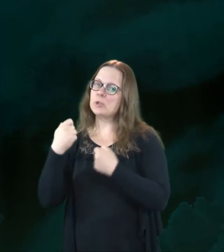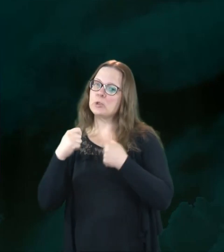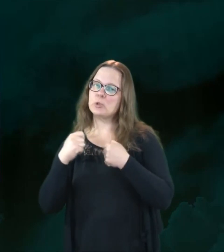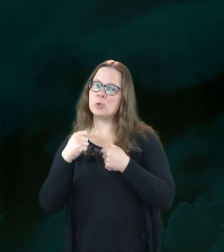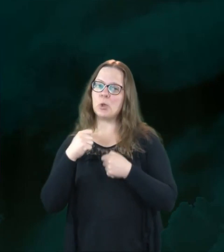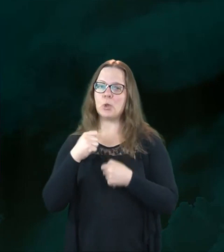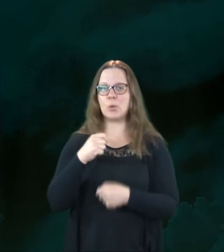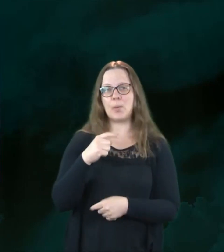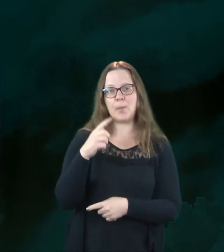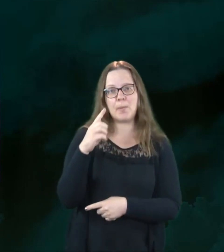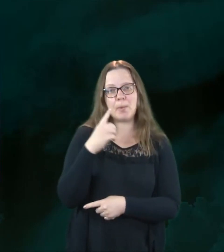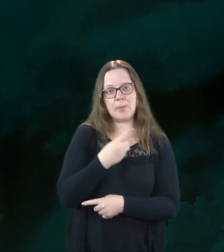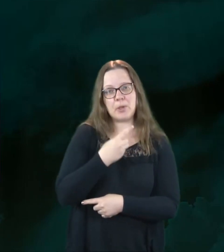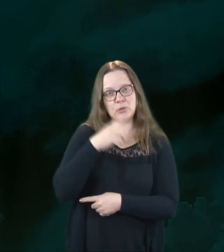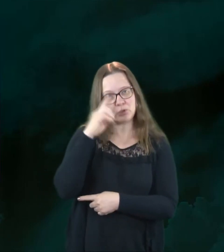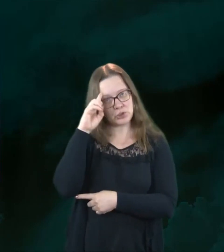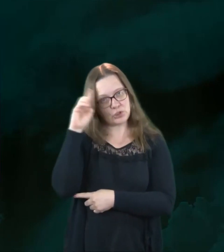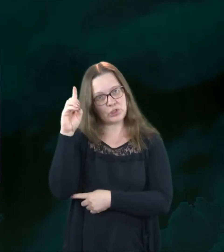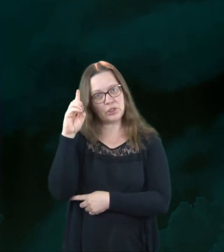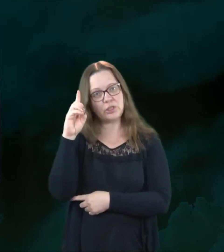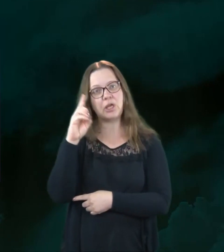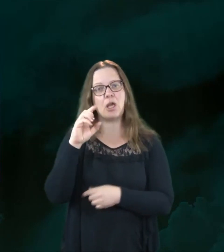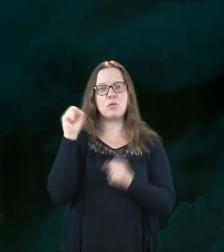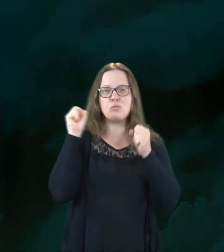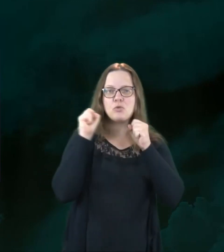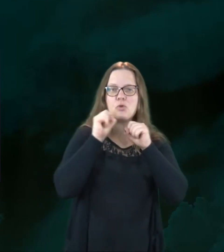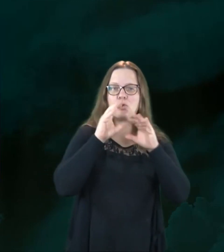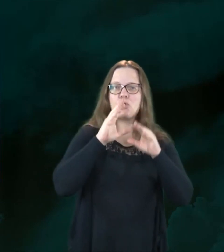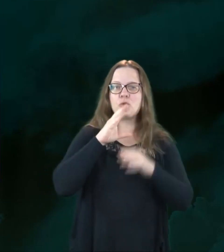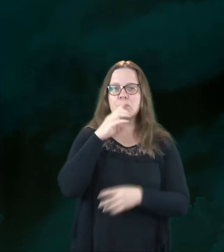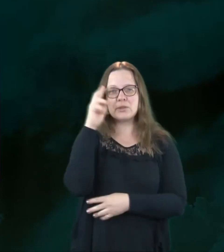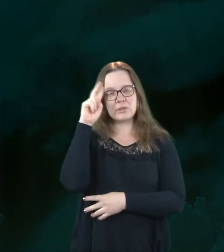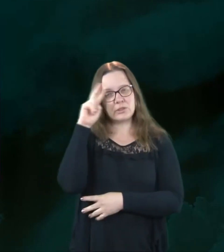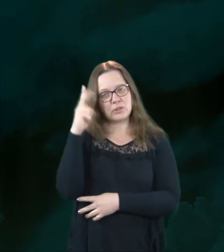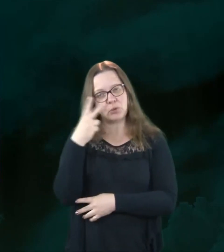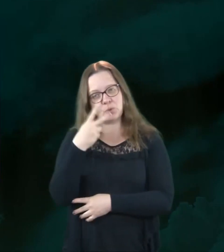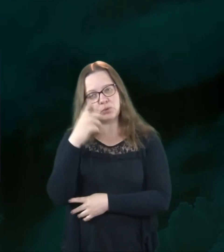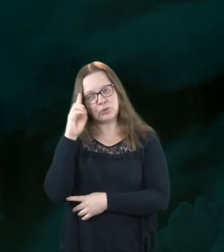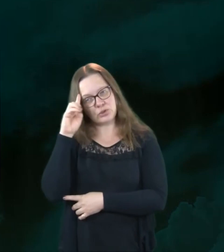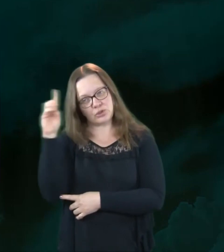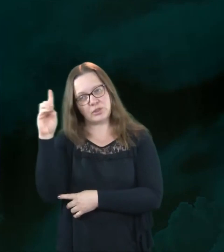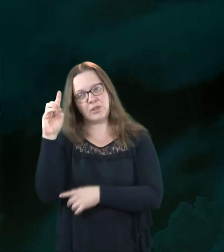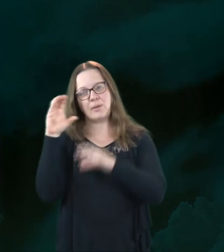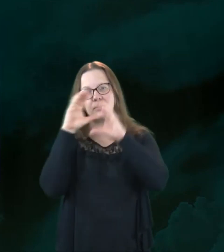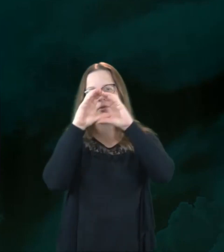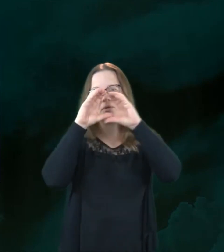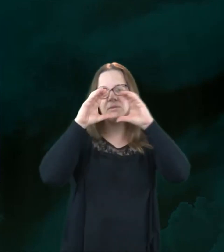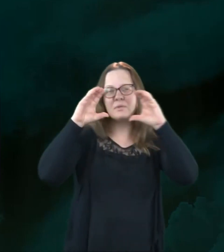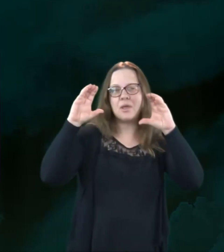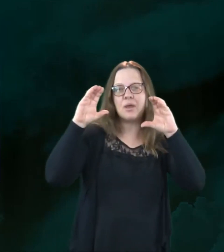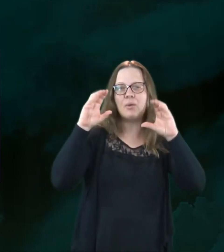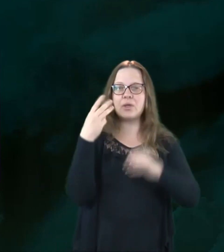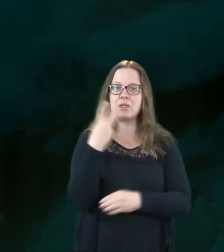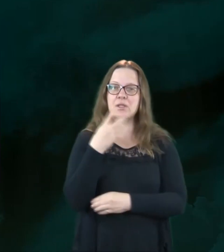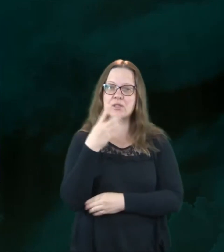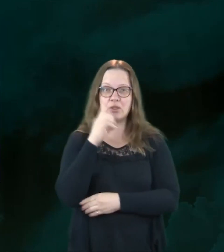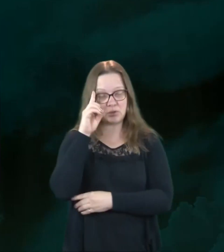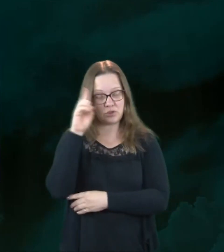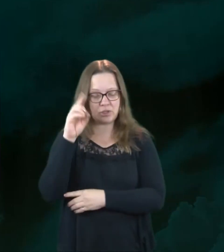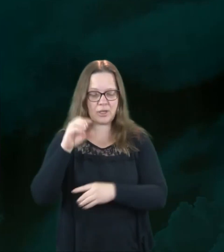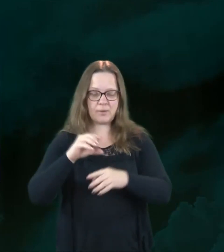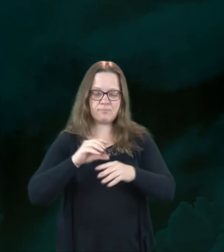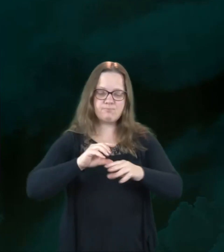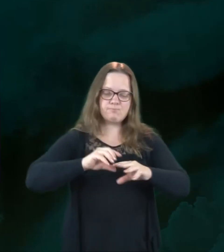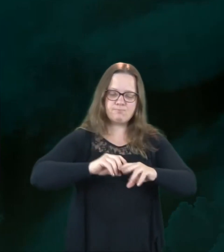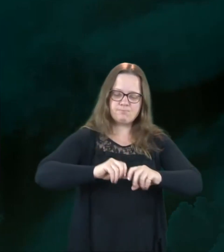luz, segundo dia o firmamento e o terceiro dia a porção seca. Quando surgiu a porção seca, surgiram então